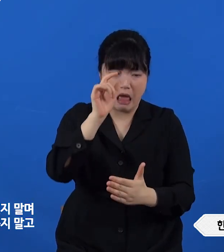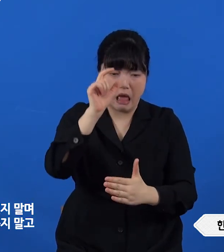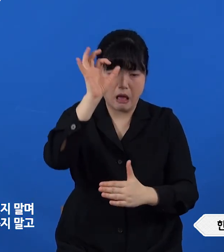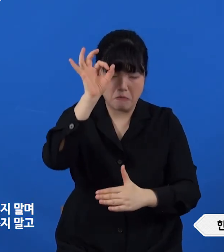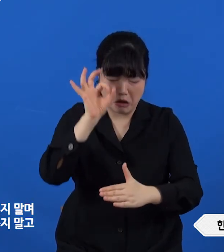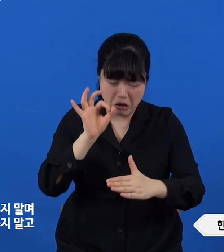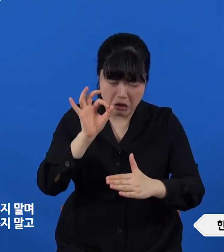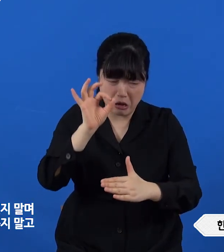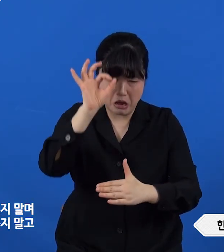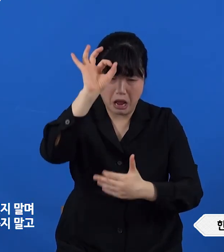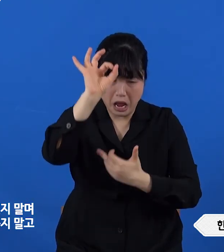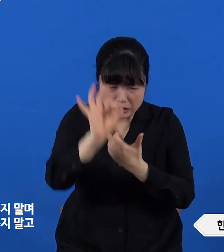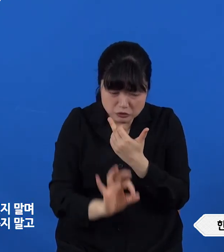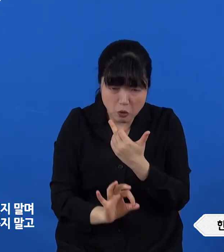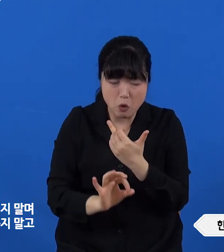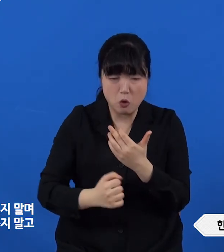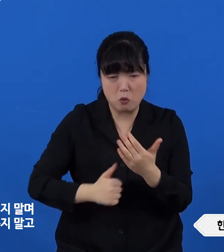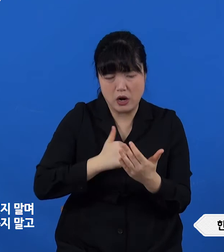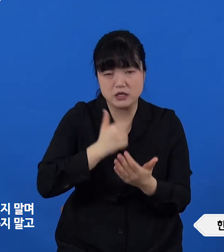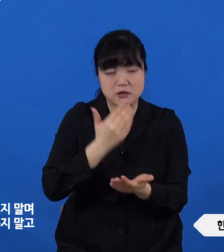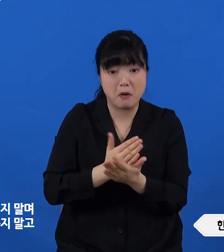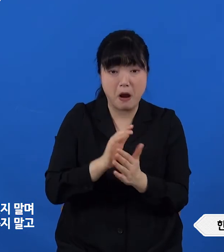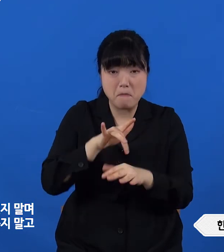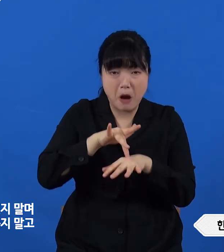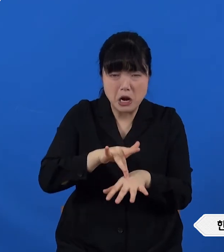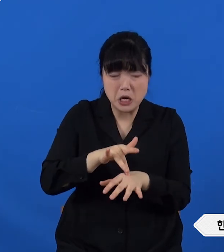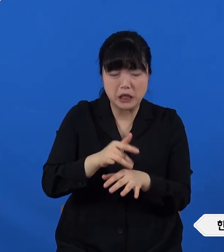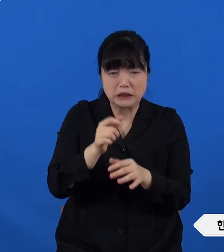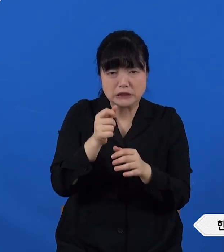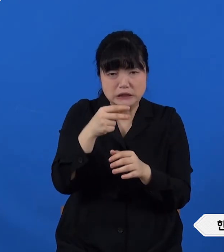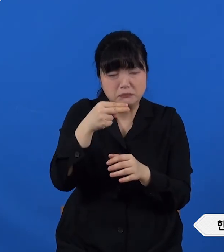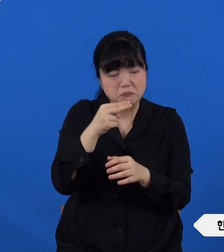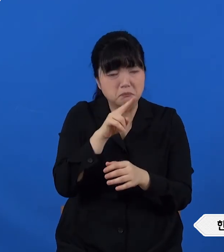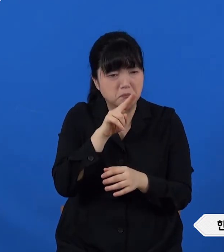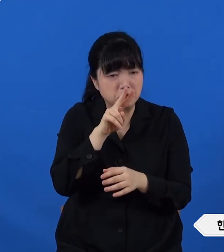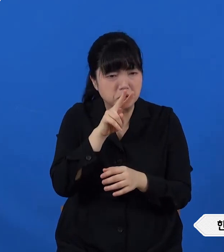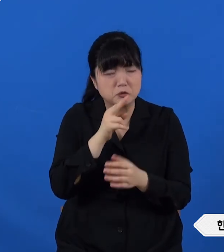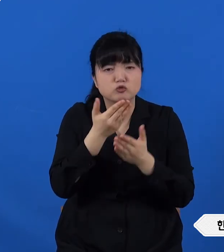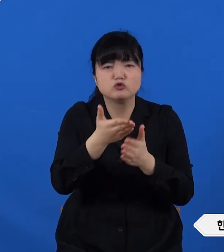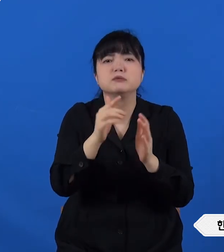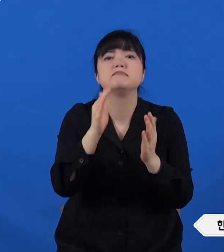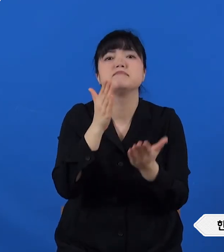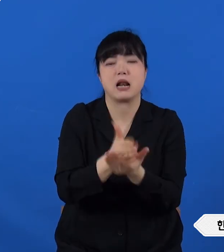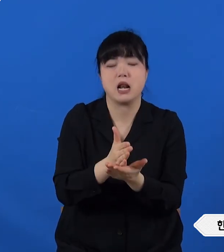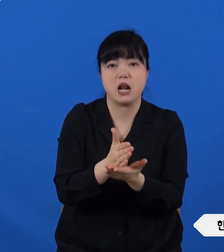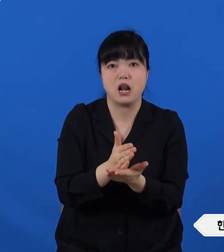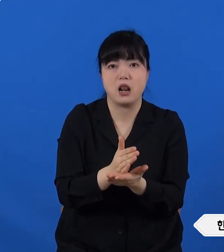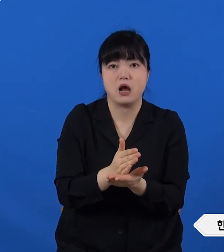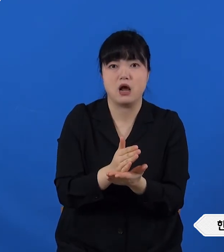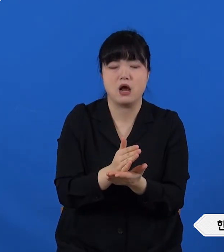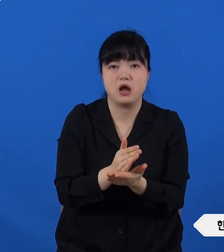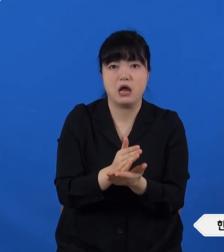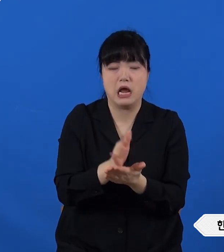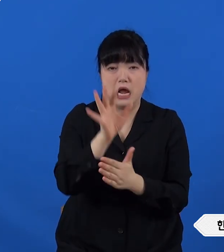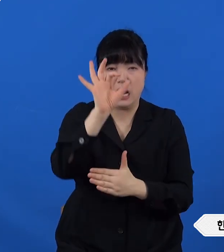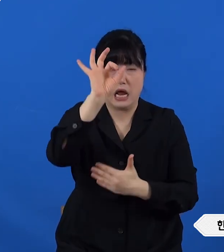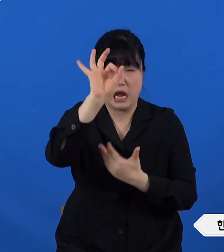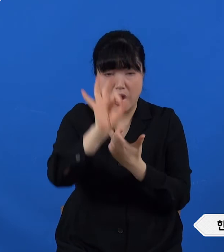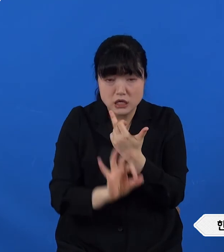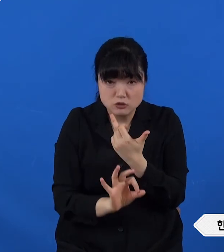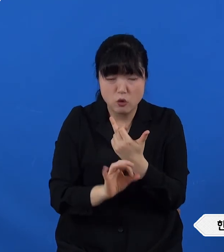분을 품지 말고 마귀에게 틈을 주지 말라 했습니다. 여기 해가 지도록 분을 품지